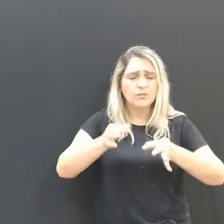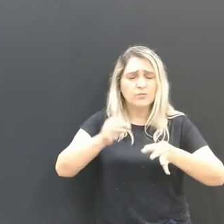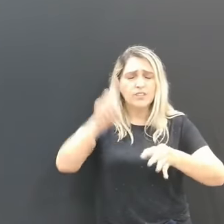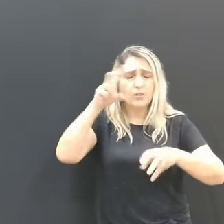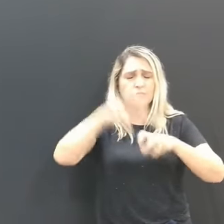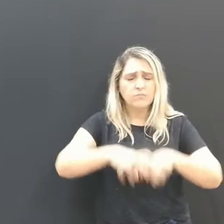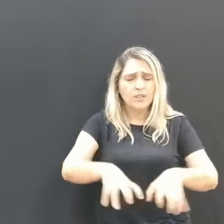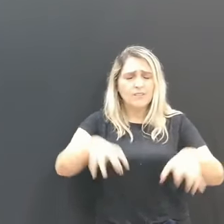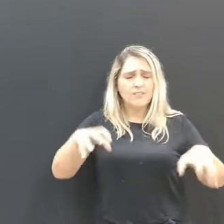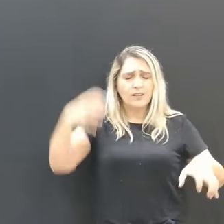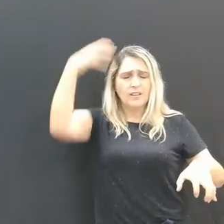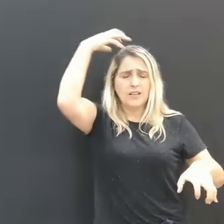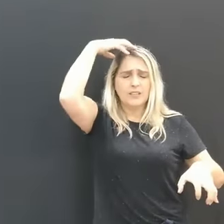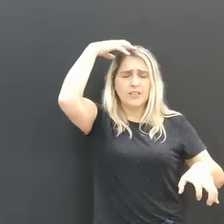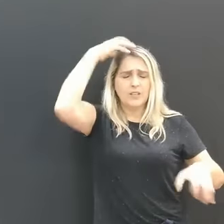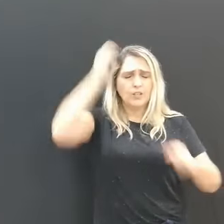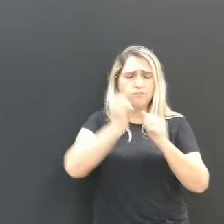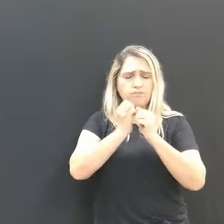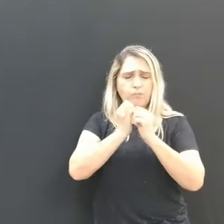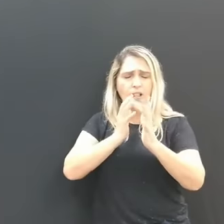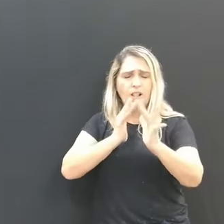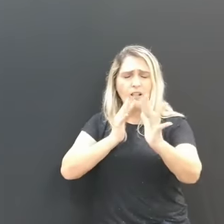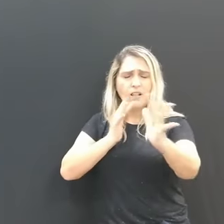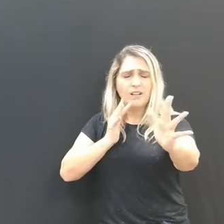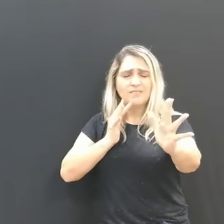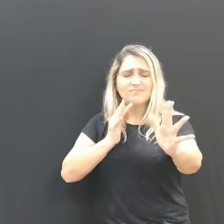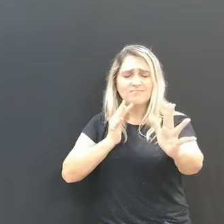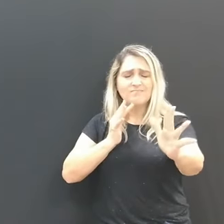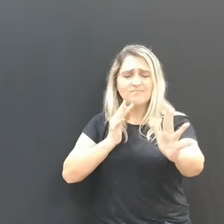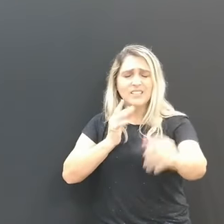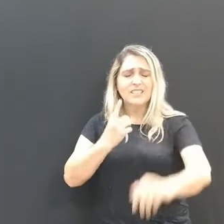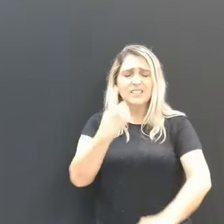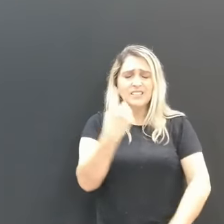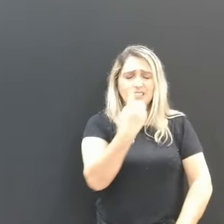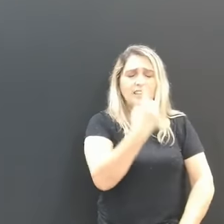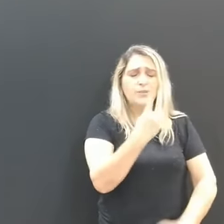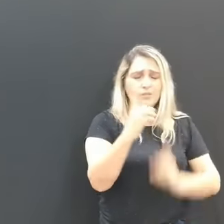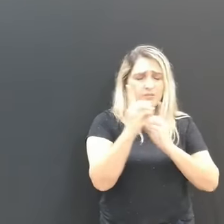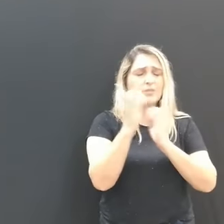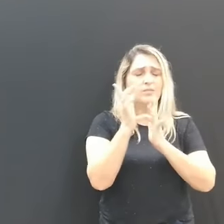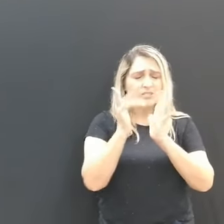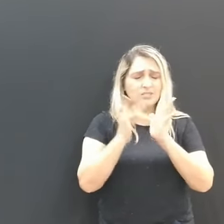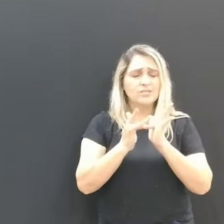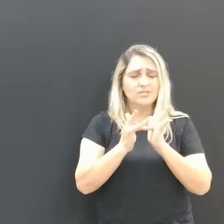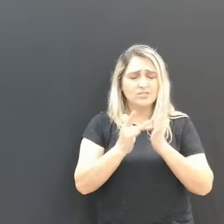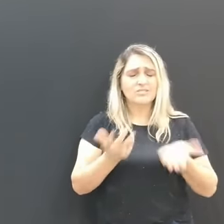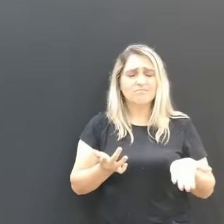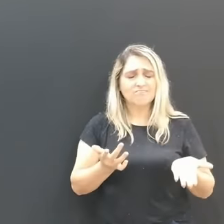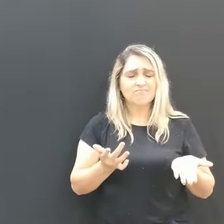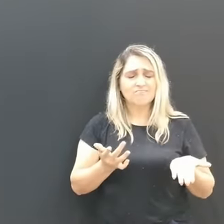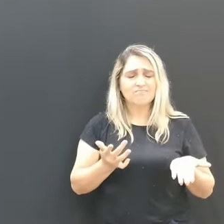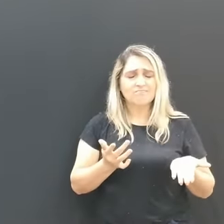uma vida de bênçãos contigo. E quando chegar, meu Pai, o último dia em que a trombeta